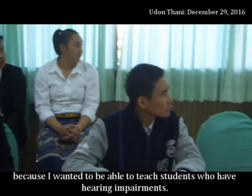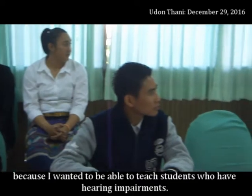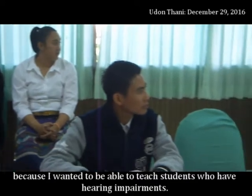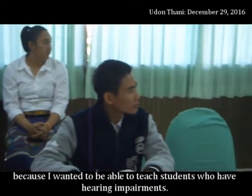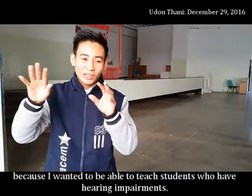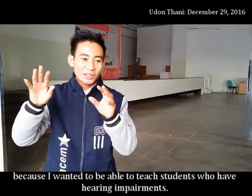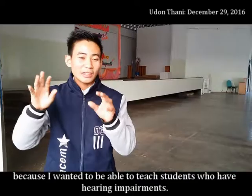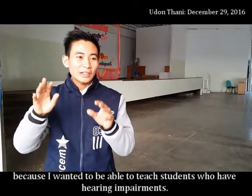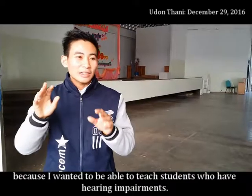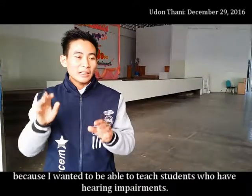อน